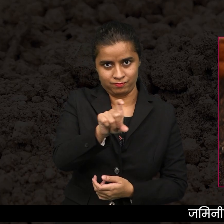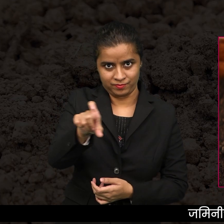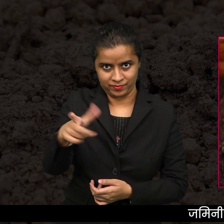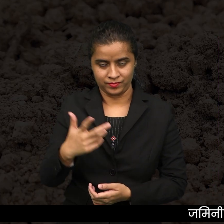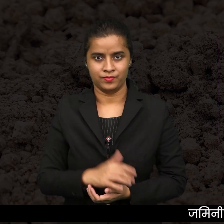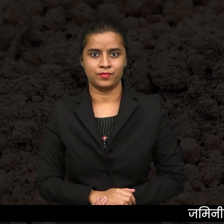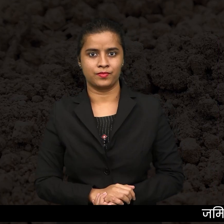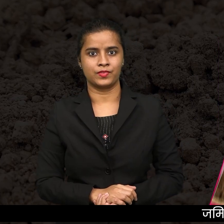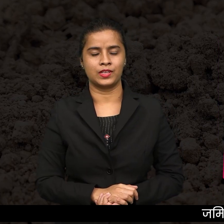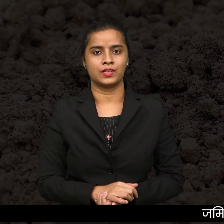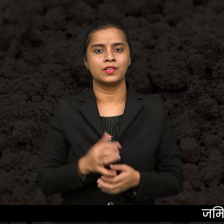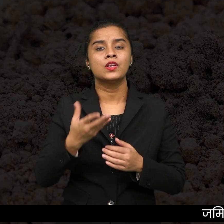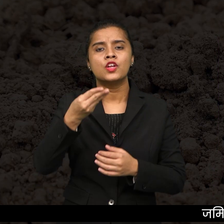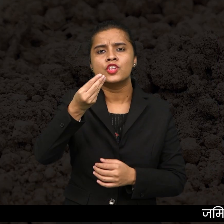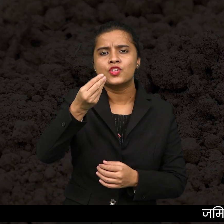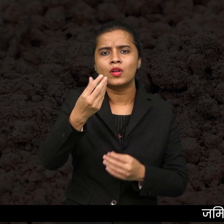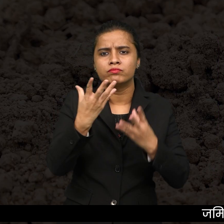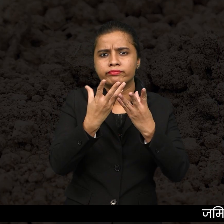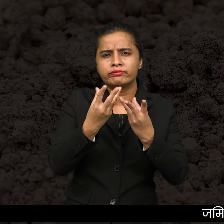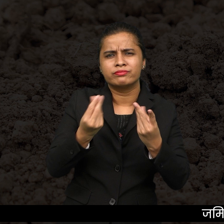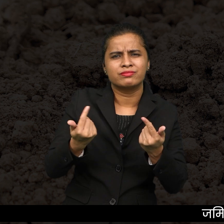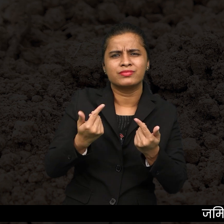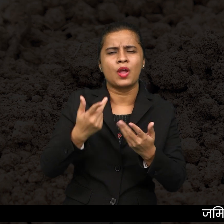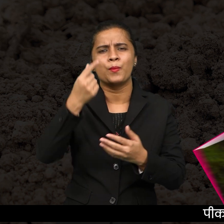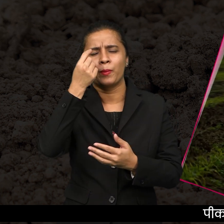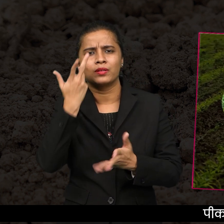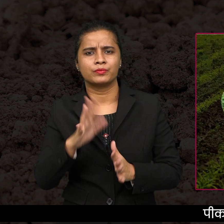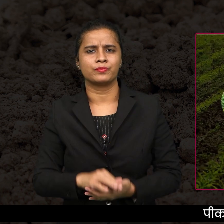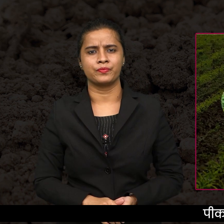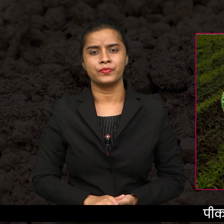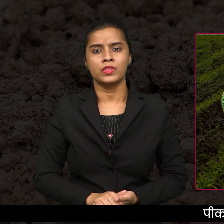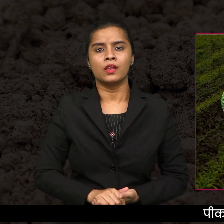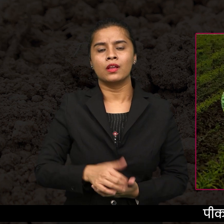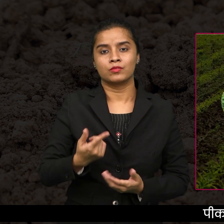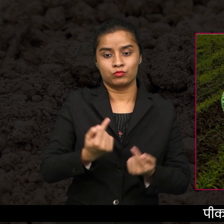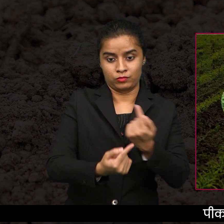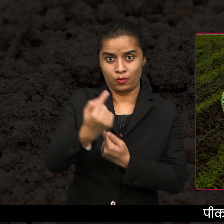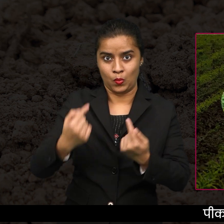जमिनीची सुपीकता, जमिनीची धूप, पीक आवर्तन.